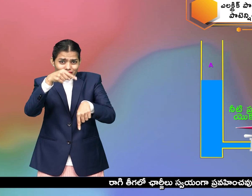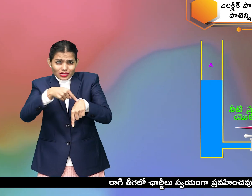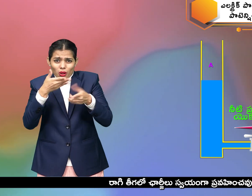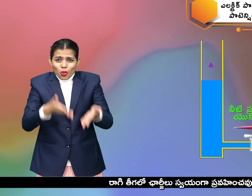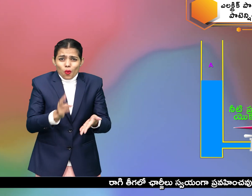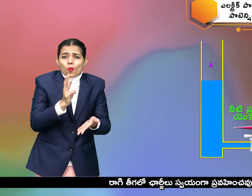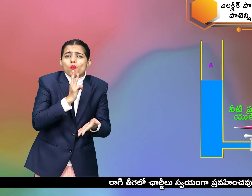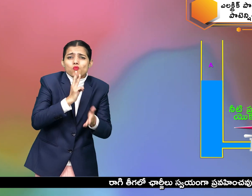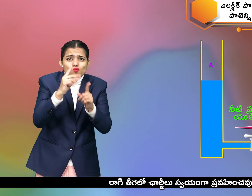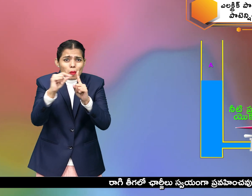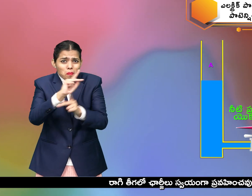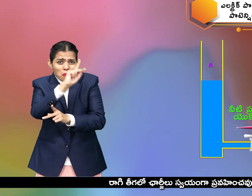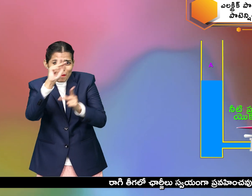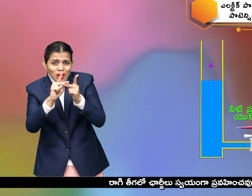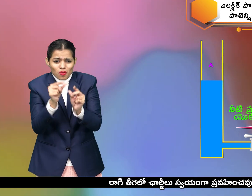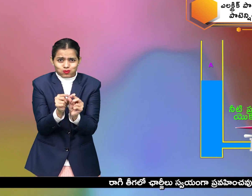ప్రవహించవు.